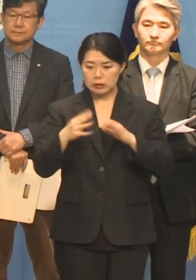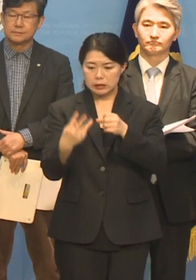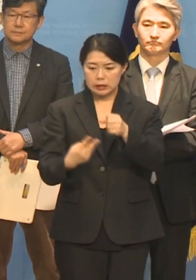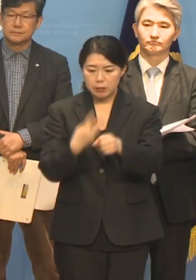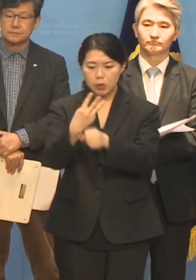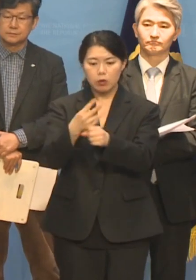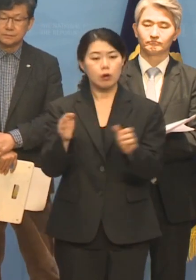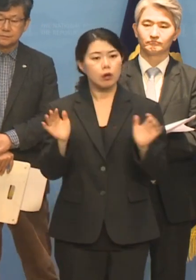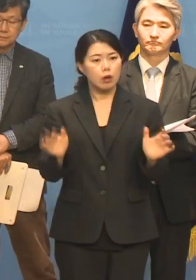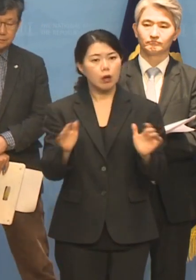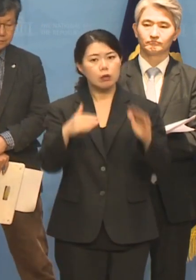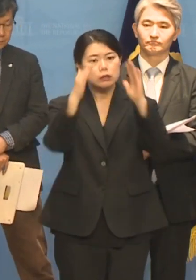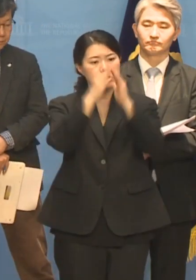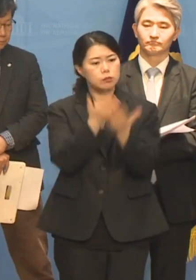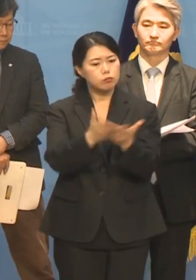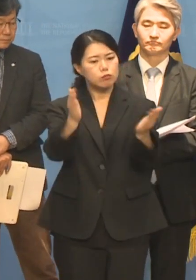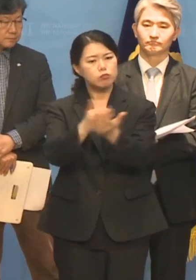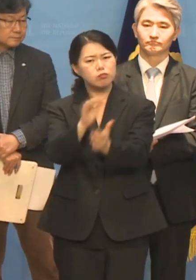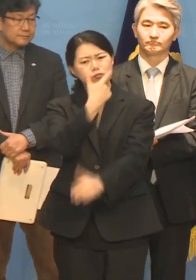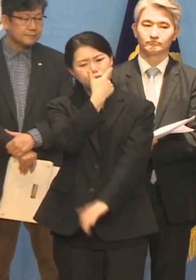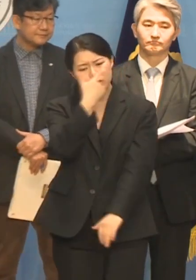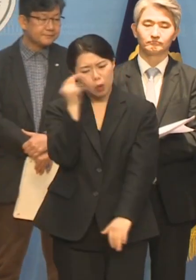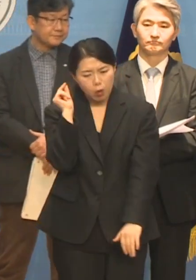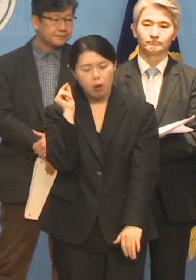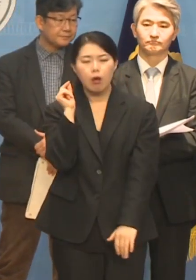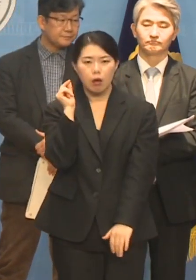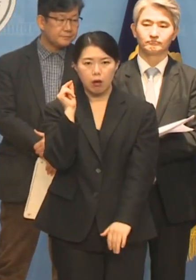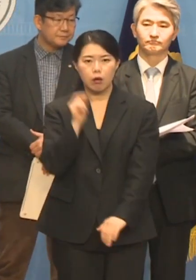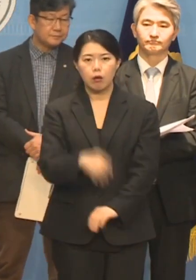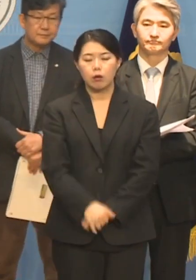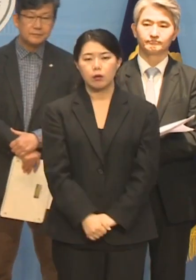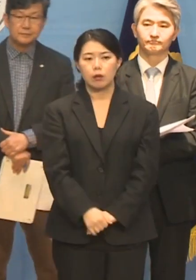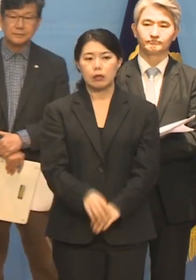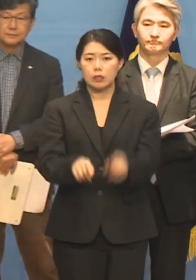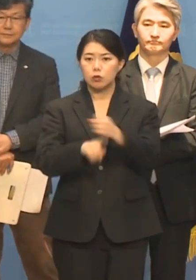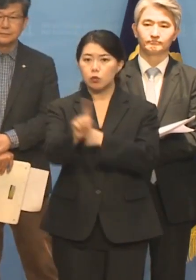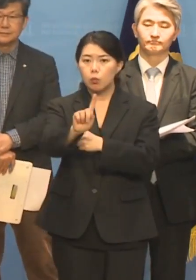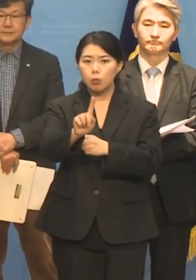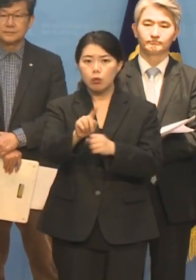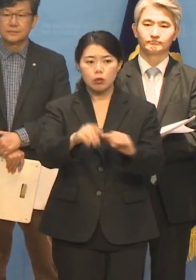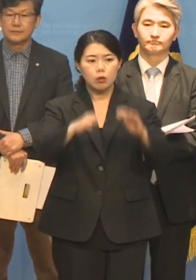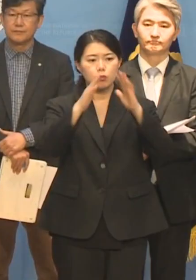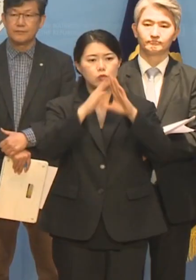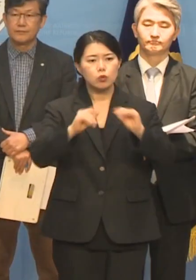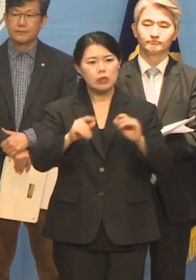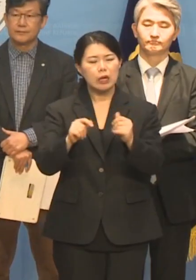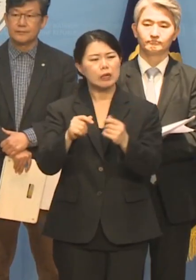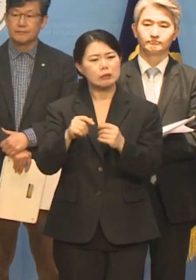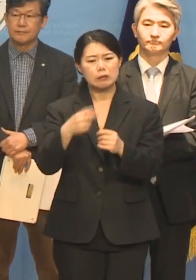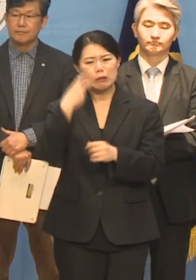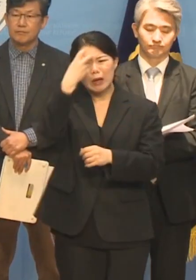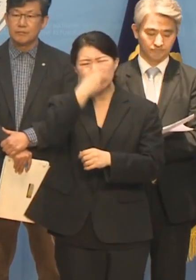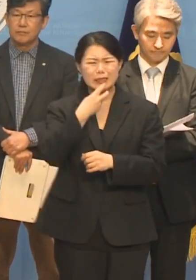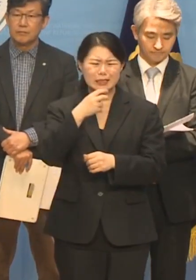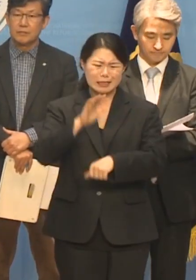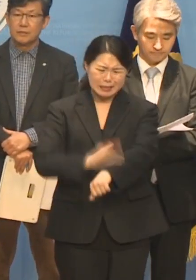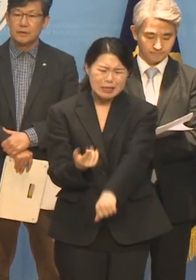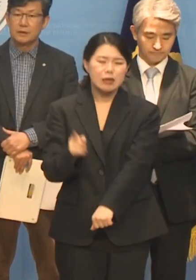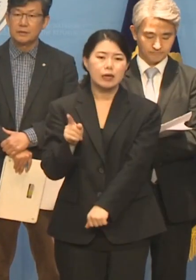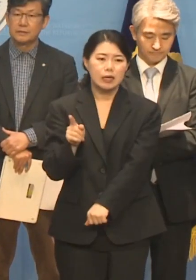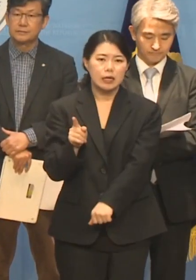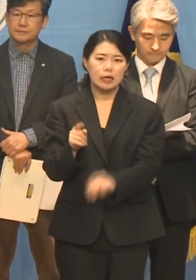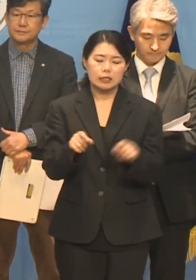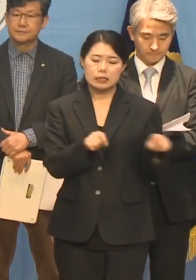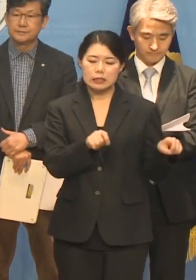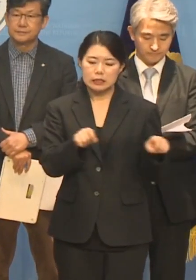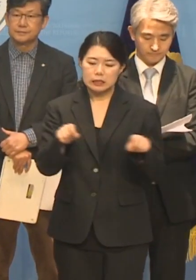2년 반 동안에 공급에 대한 것들이 제일 제대로 진행이 안 됐습니다. 이유는 부동산 PF 관리 실패했기 때문입니다. 그걸 지연시키고